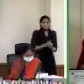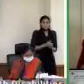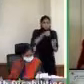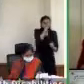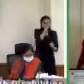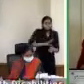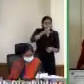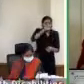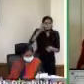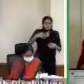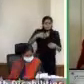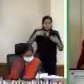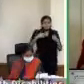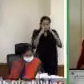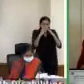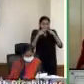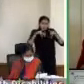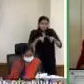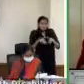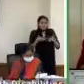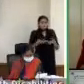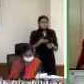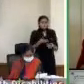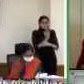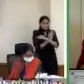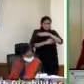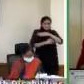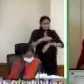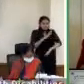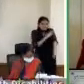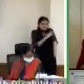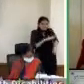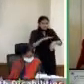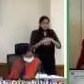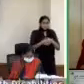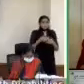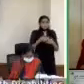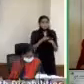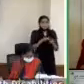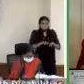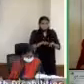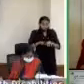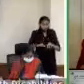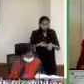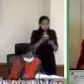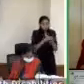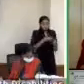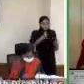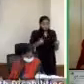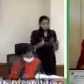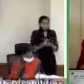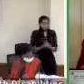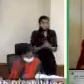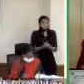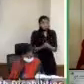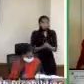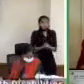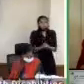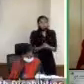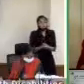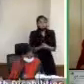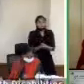केंद्र, घरेलू पशुधन, पेट थेरेपी और गाइडेड डॉग प्रशिक्षण कार्यक्रम, अनुकूलशीलता विकास,